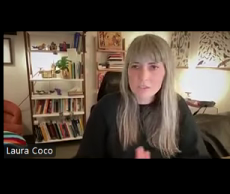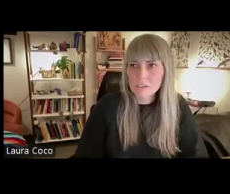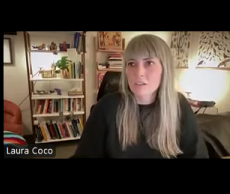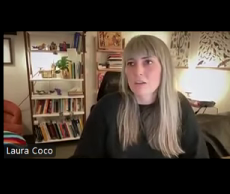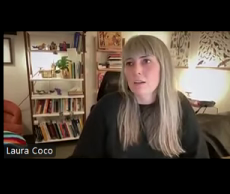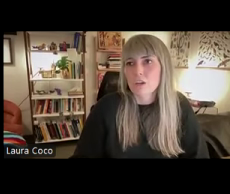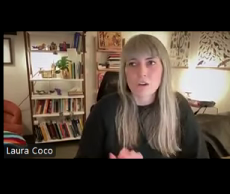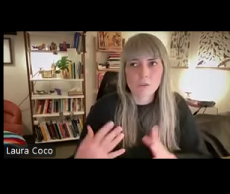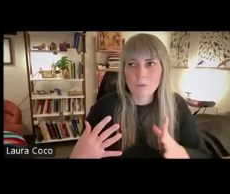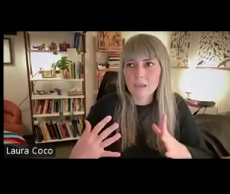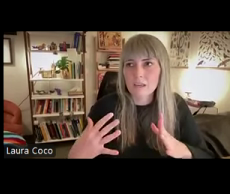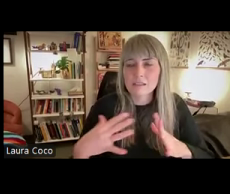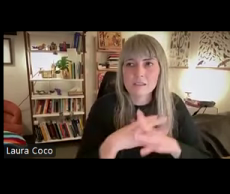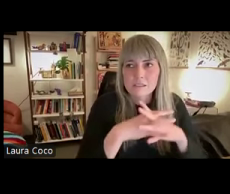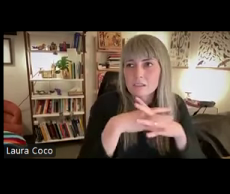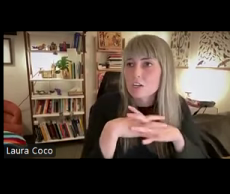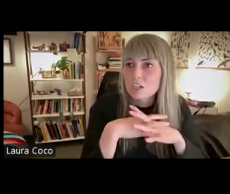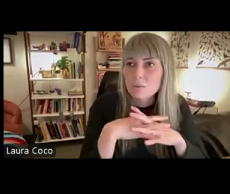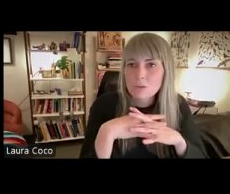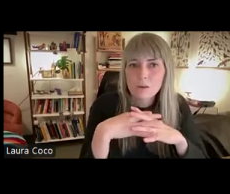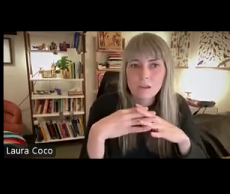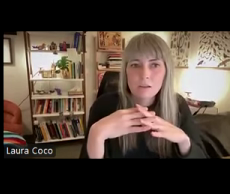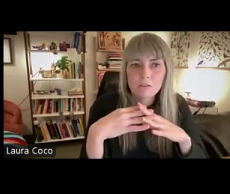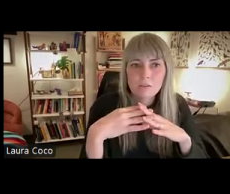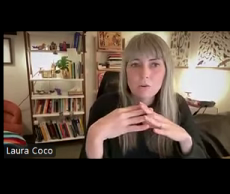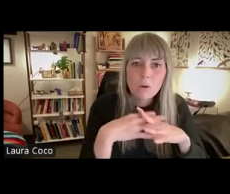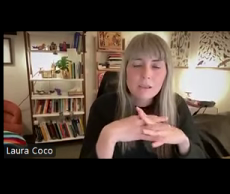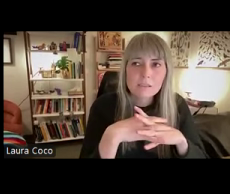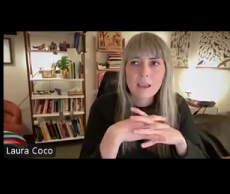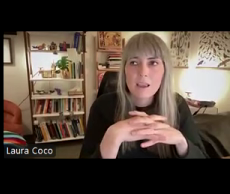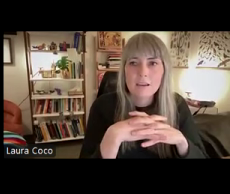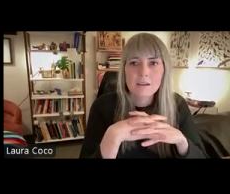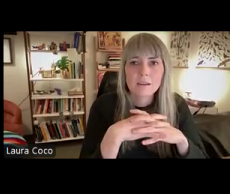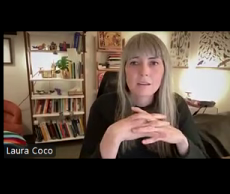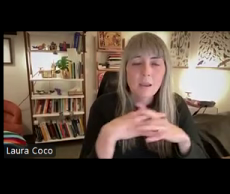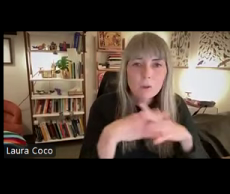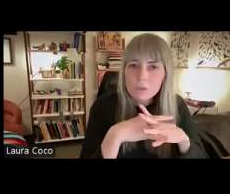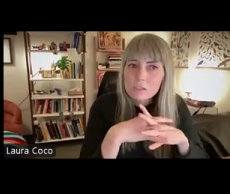de trabajar cerca de ese compresor de aire. También puede ser